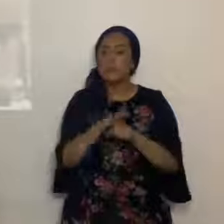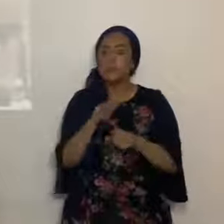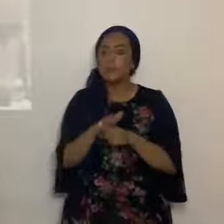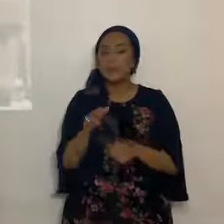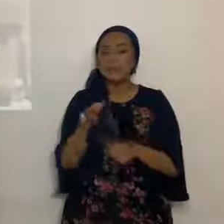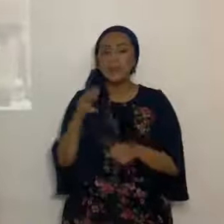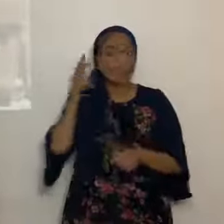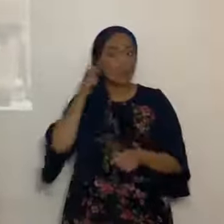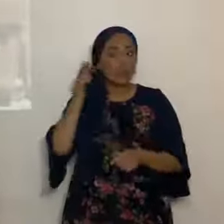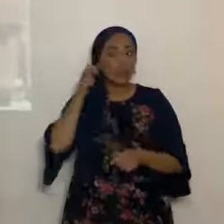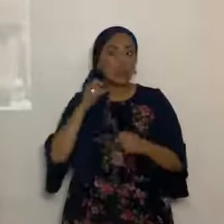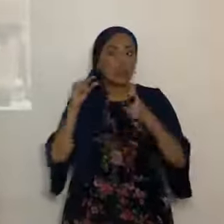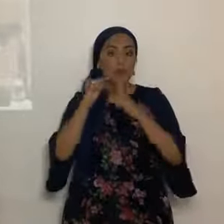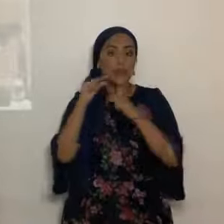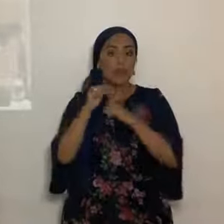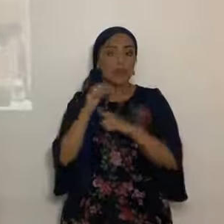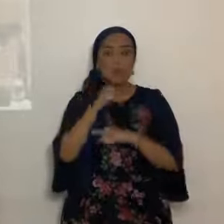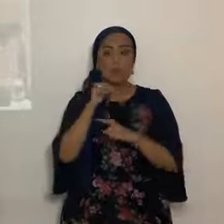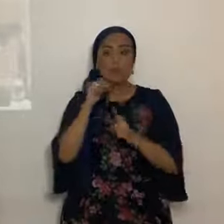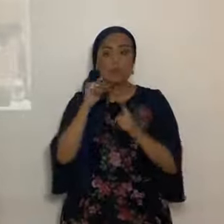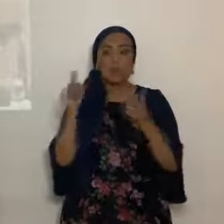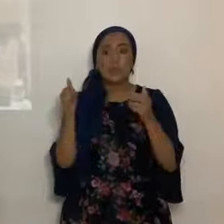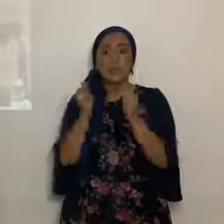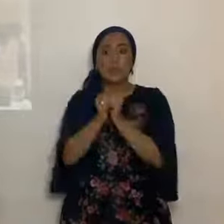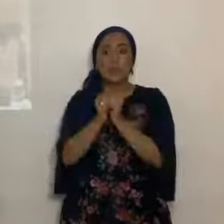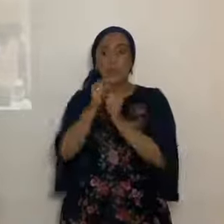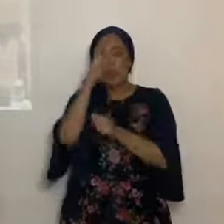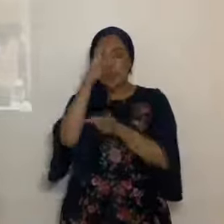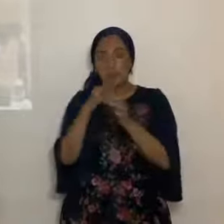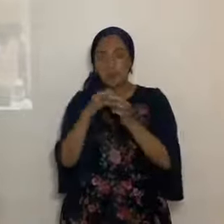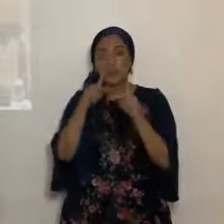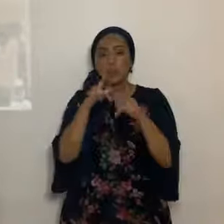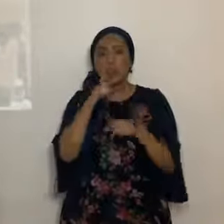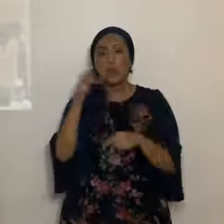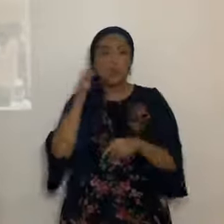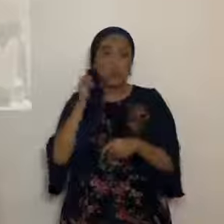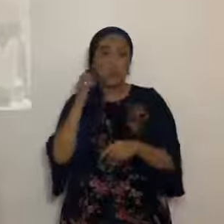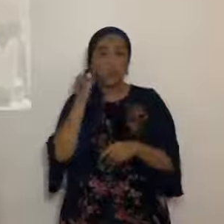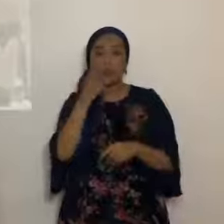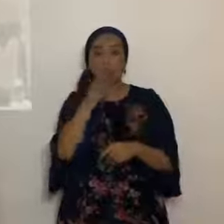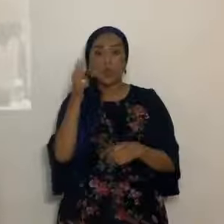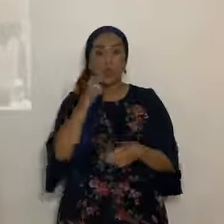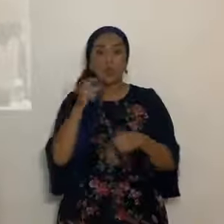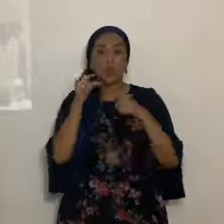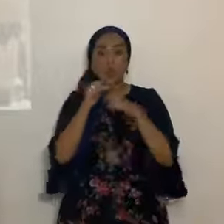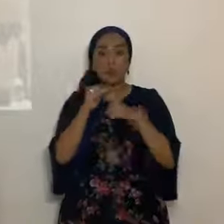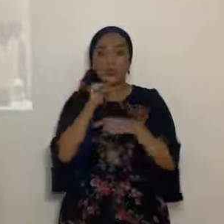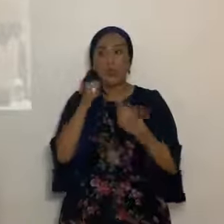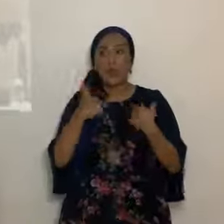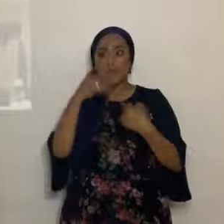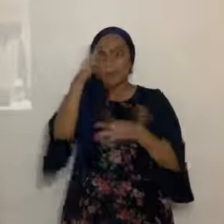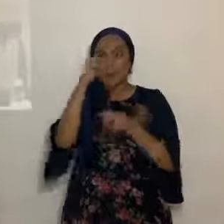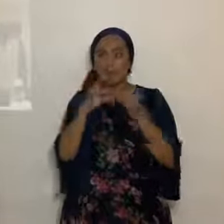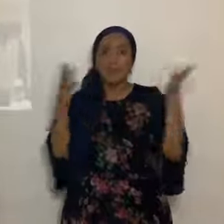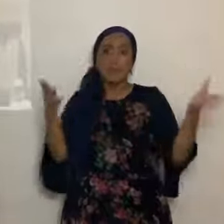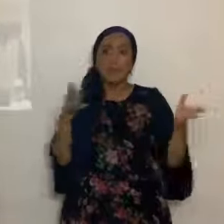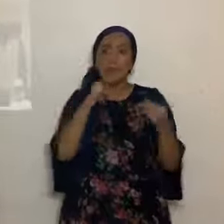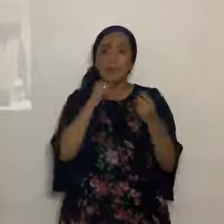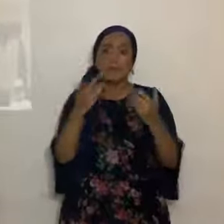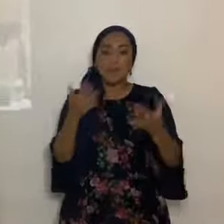palabra por no ir acompañada de fe en los que la oyeron. Entonces, si tú escuchas la palabra pero no tienes fe, entonces no es